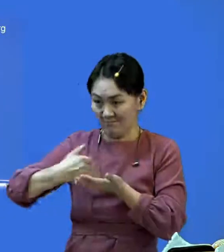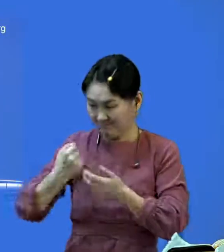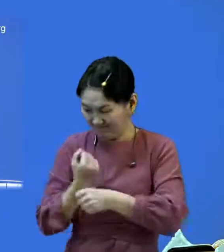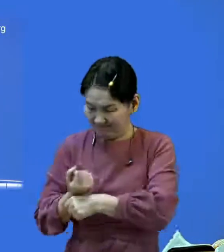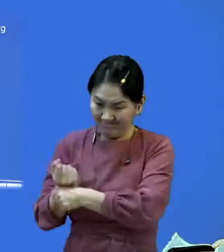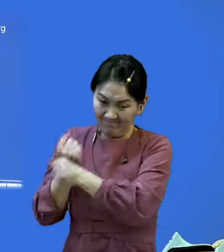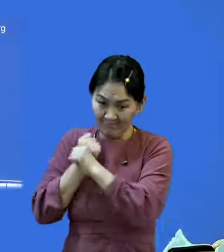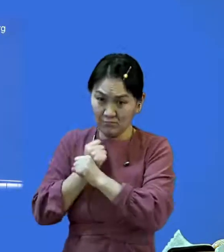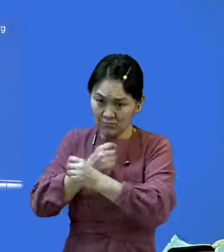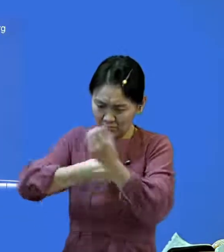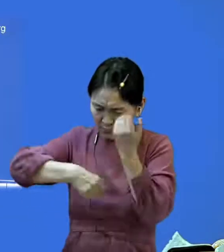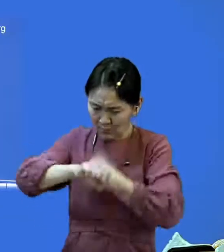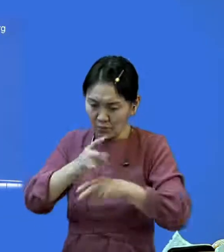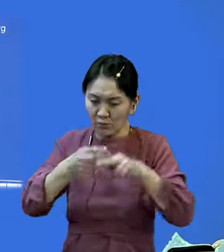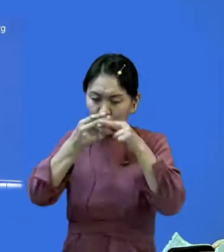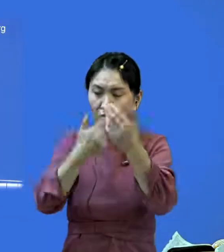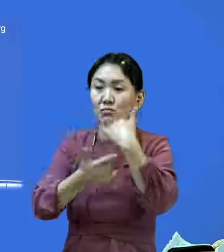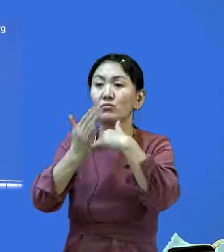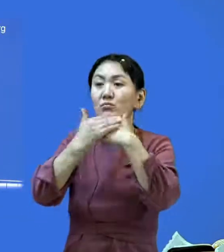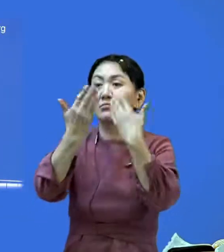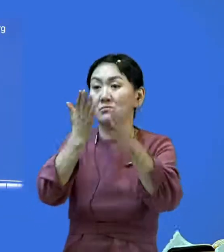өмнөөс нь үхэж өгсөн.